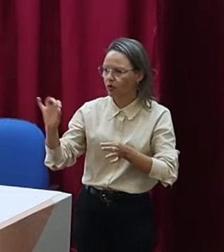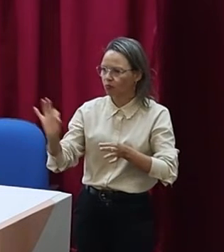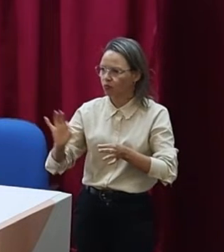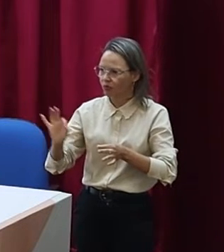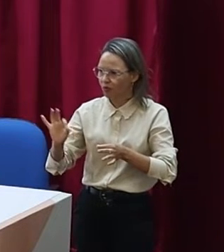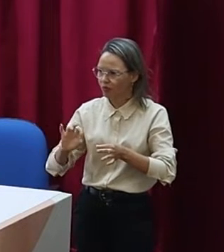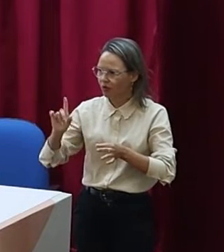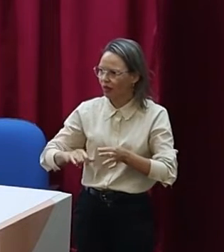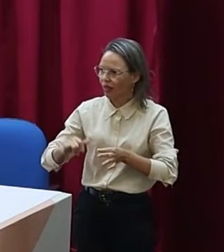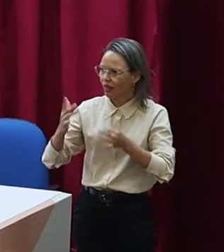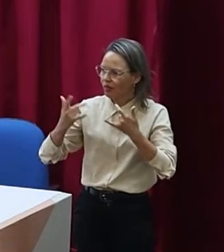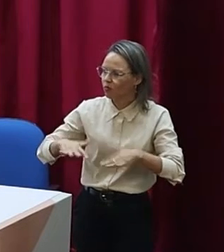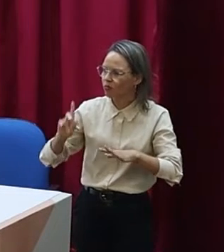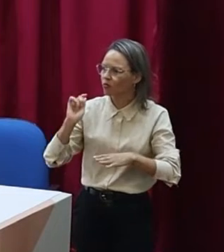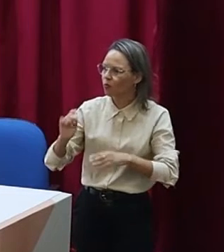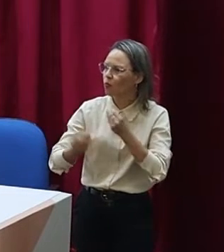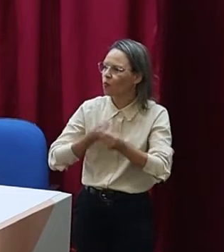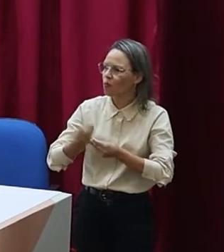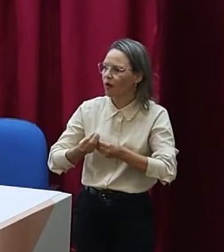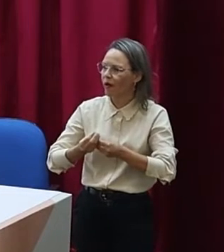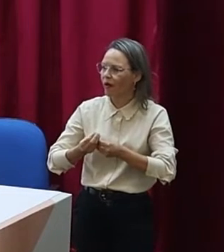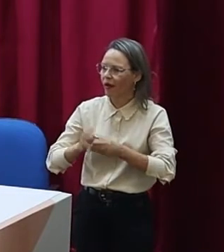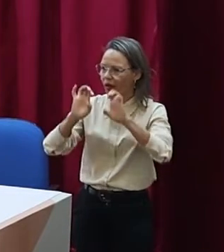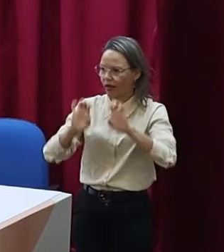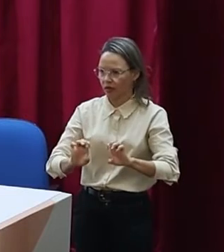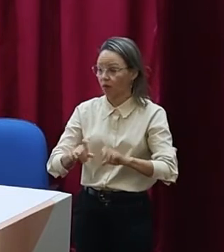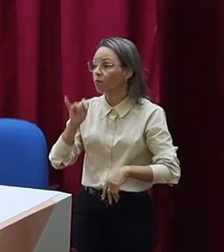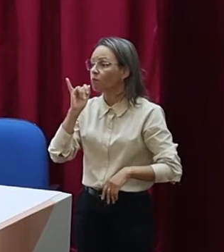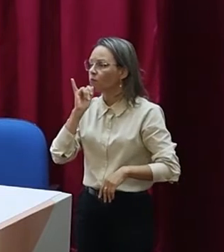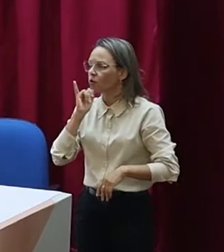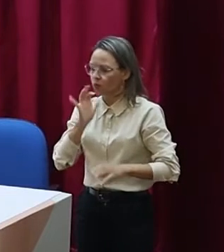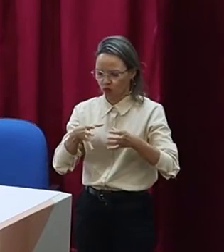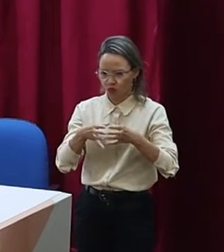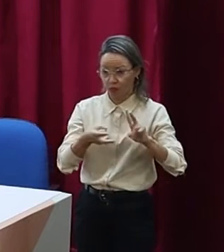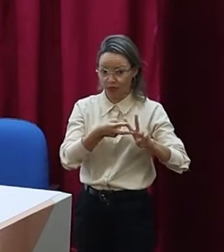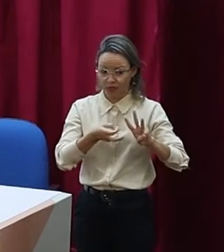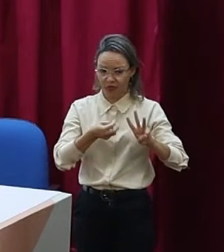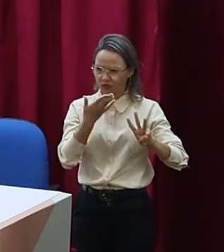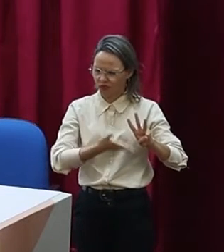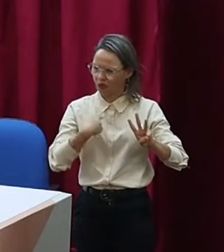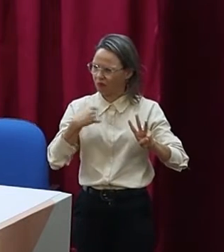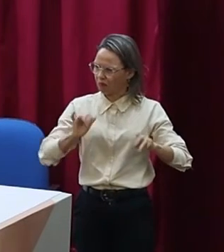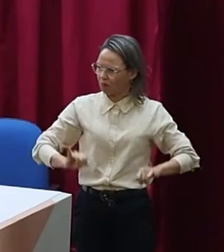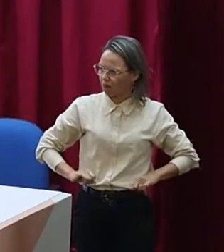casos, às questões de natureza étnica. Por exemplo, os nossos grupos indígenas. Esses grupos indígenas, eles